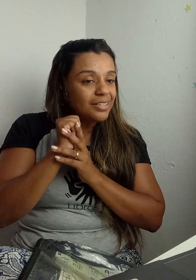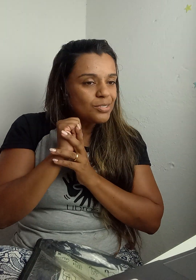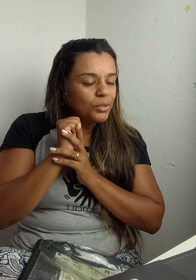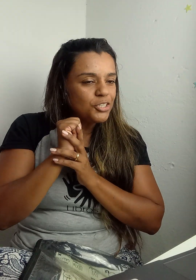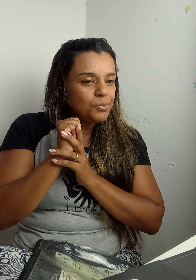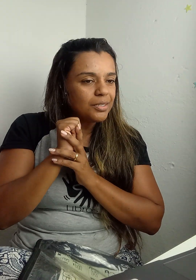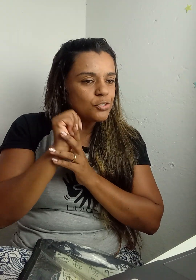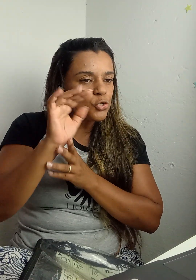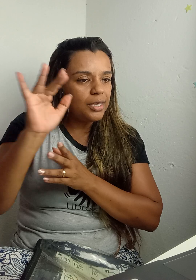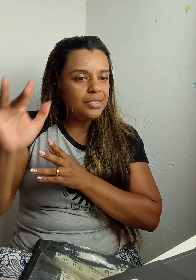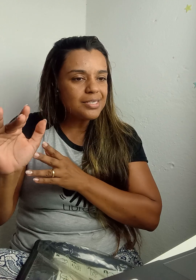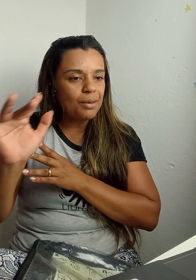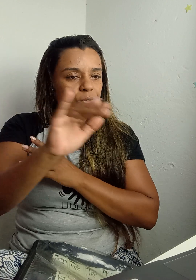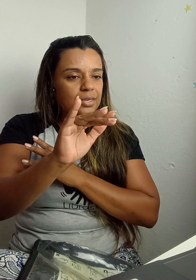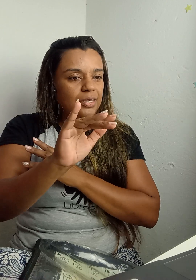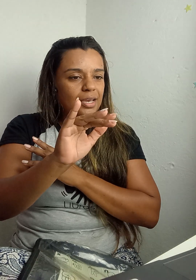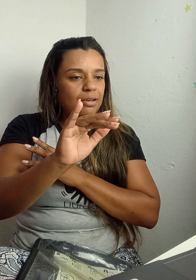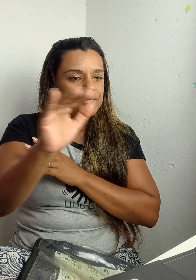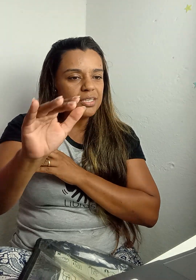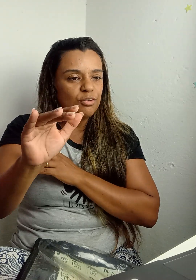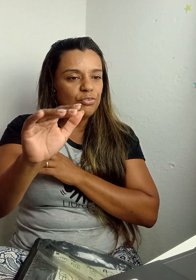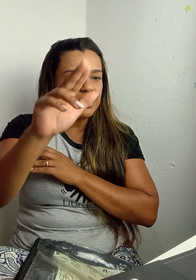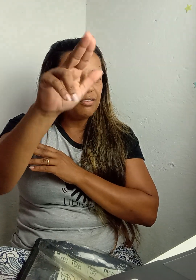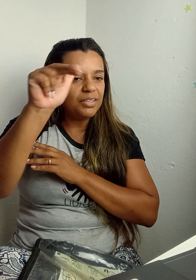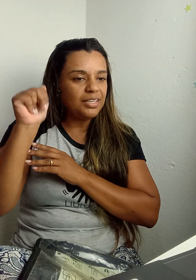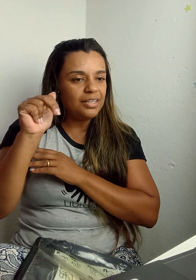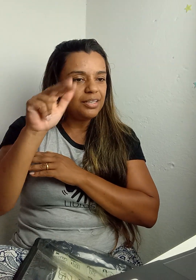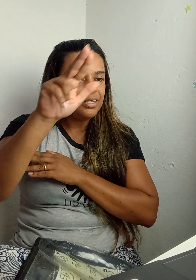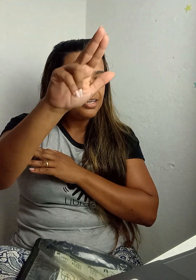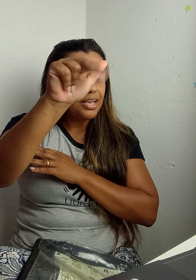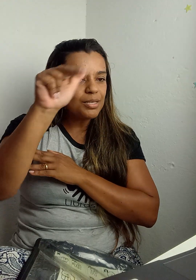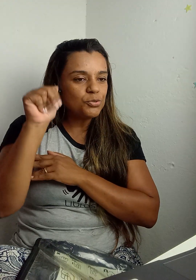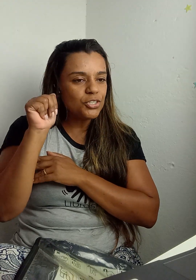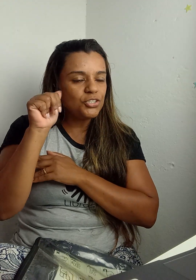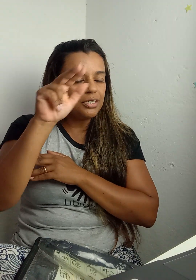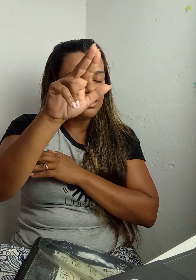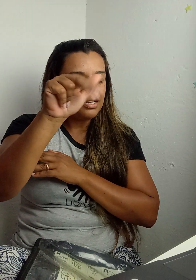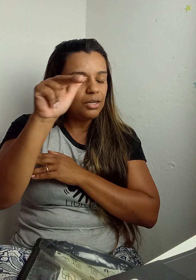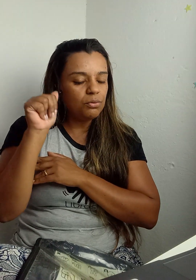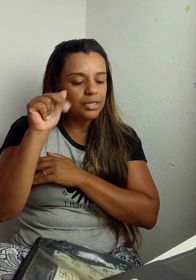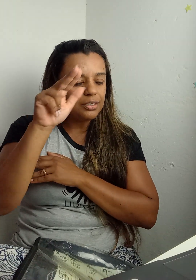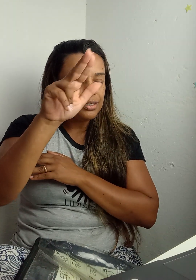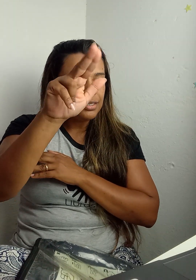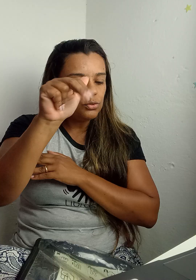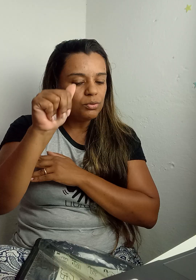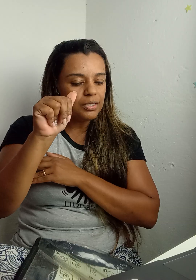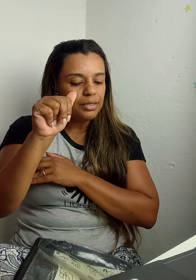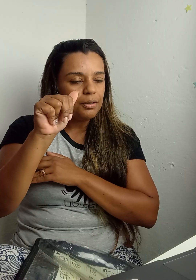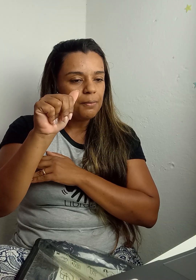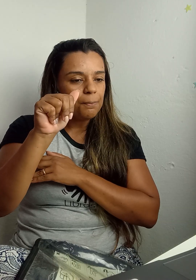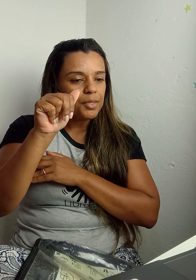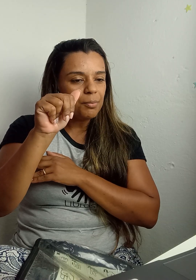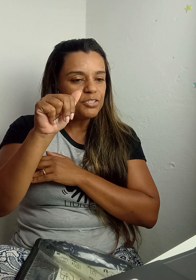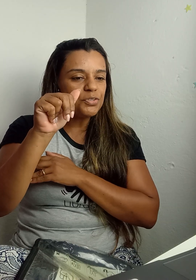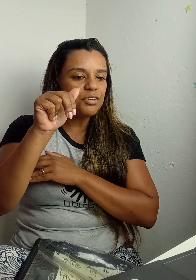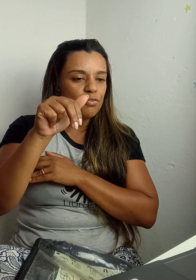soletração rítmica. Só quem sabe o que é, o que significa, que vai entender. Essa puxadinha é nunca, nunca. Mas se você for